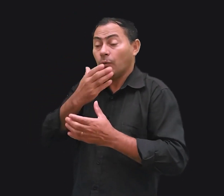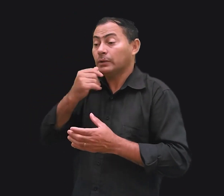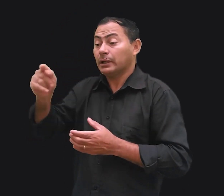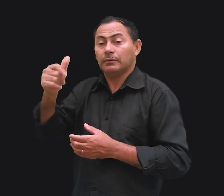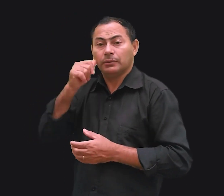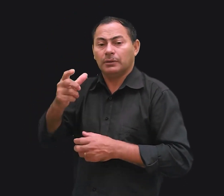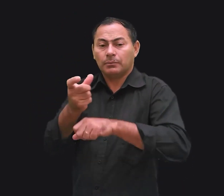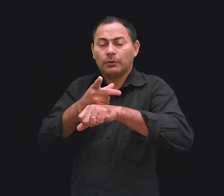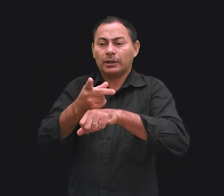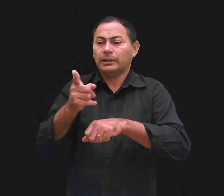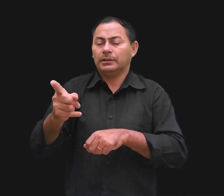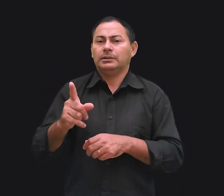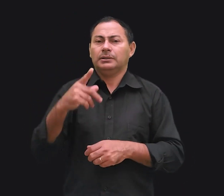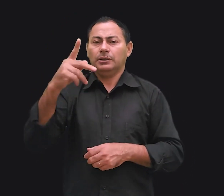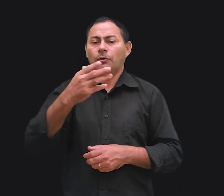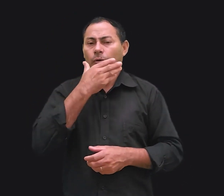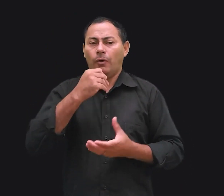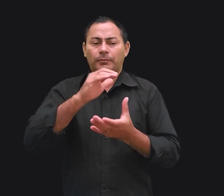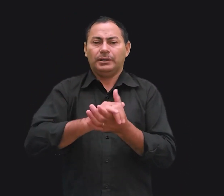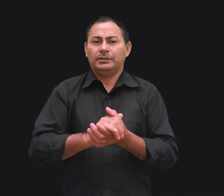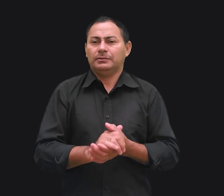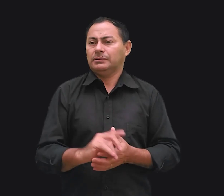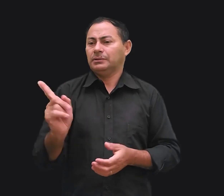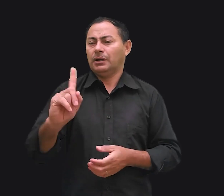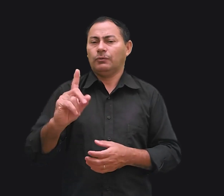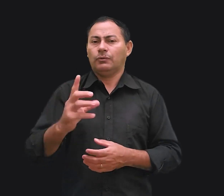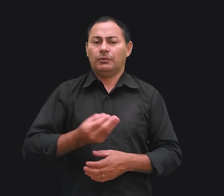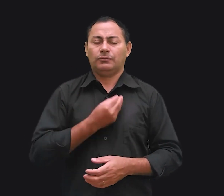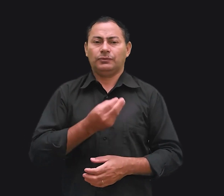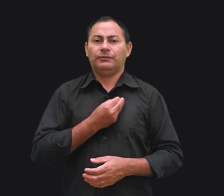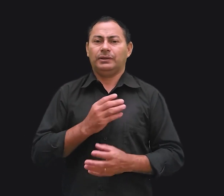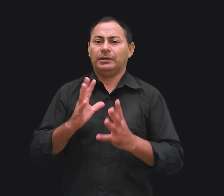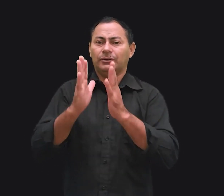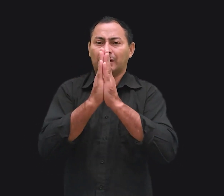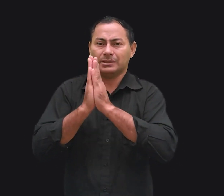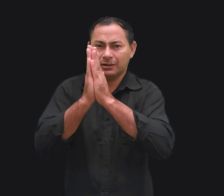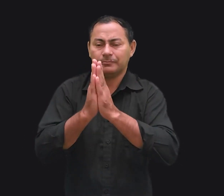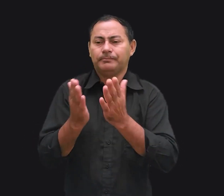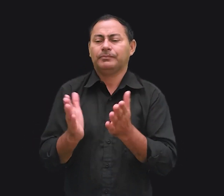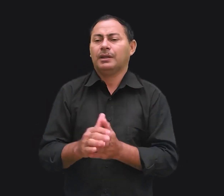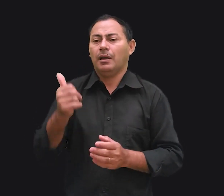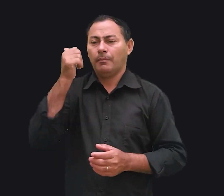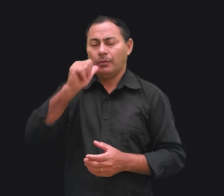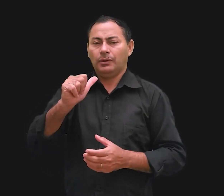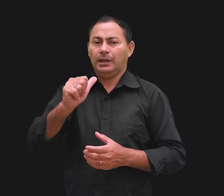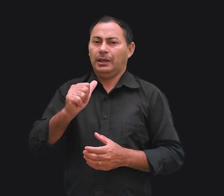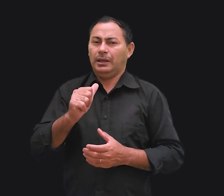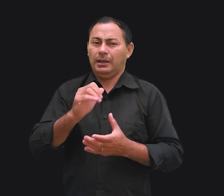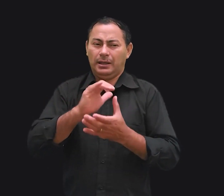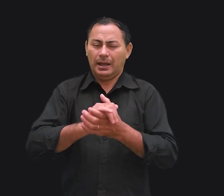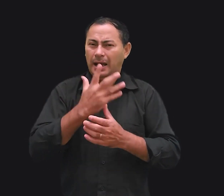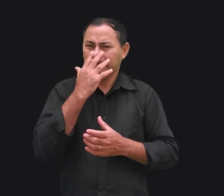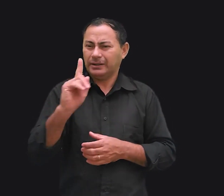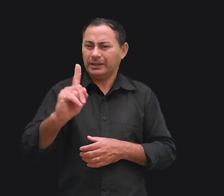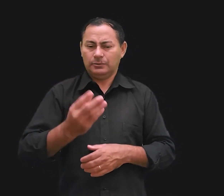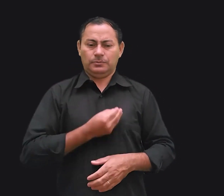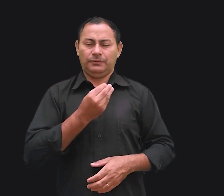me procurado para dizer que seu marido não era espiritual. A esposa achava que ele não era